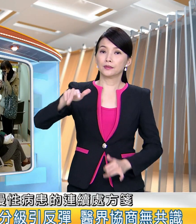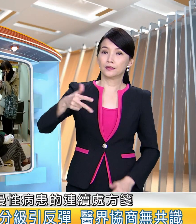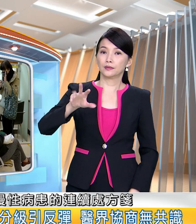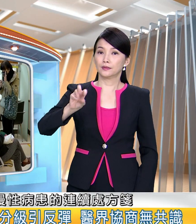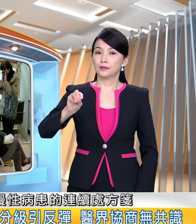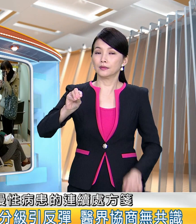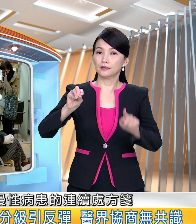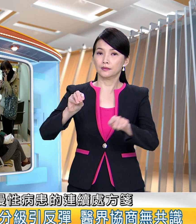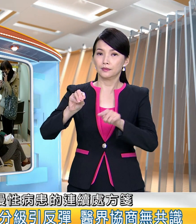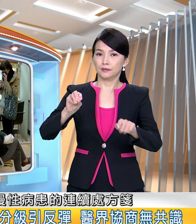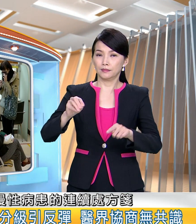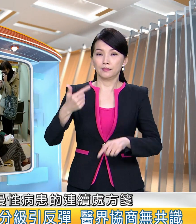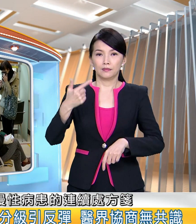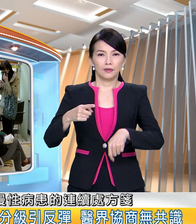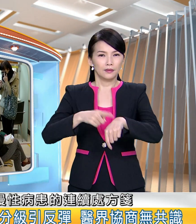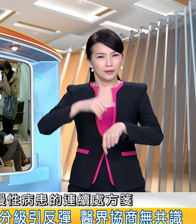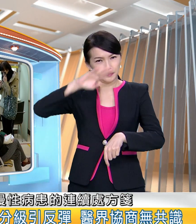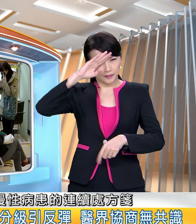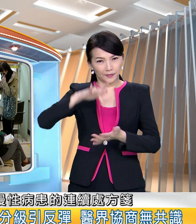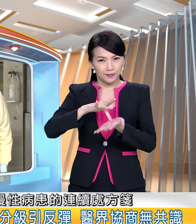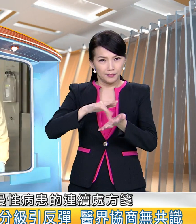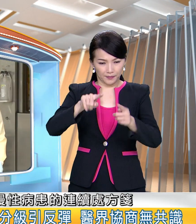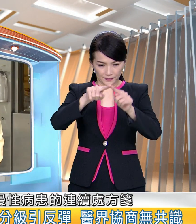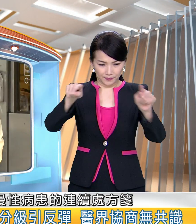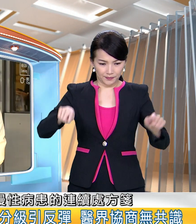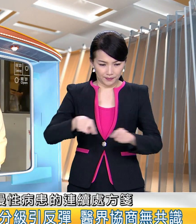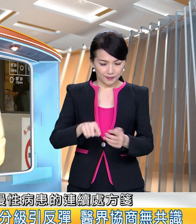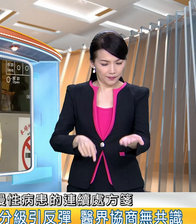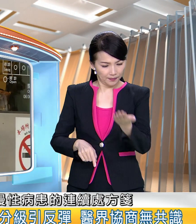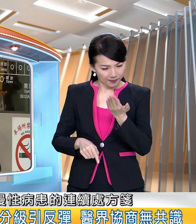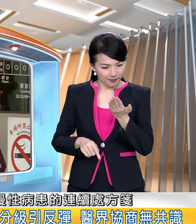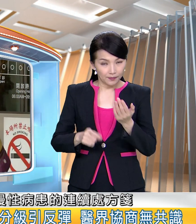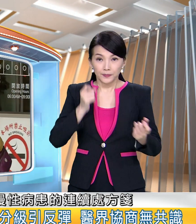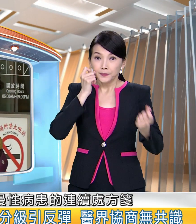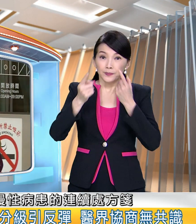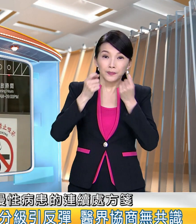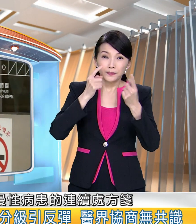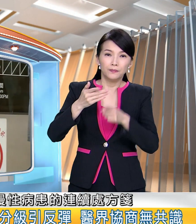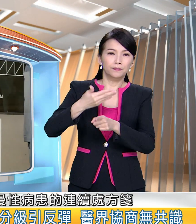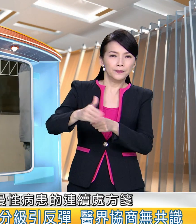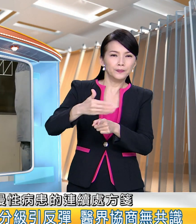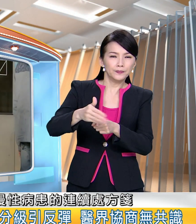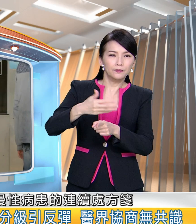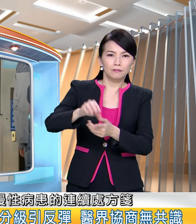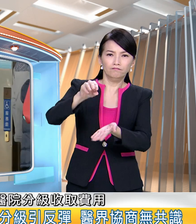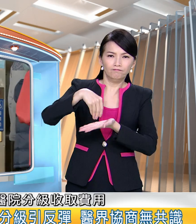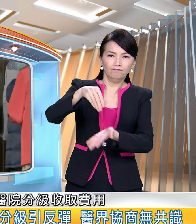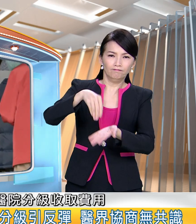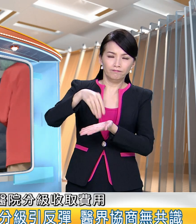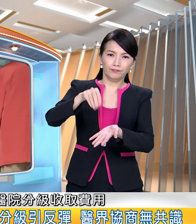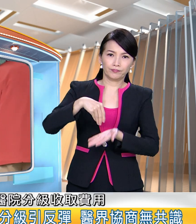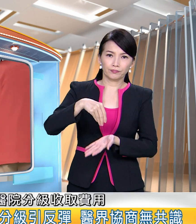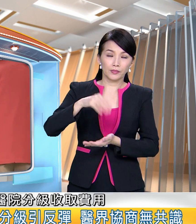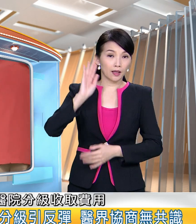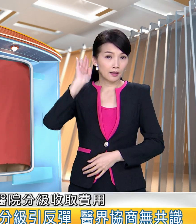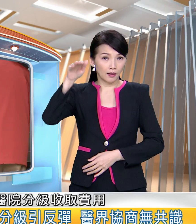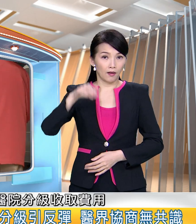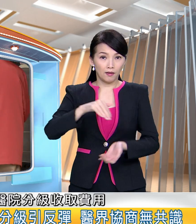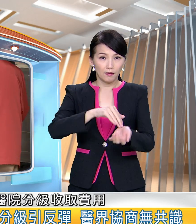攸关700多万慢性病患的连续处方间，未来可能依照医院分级